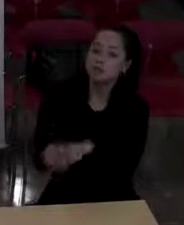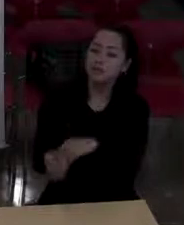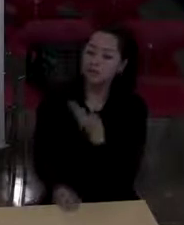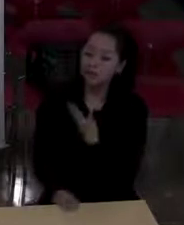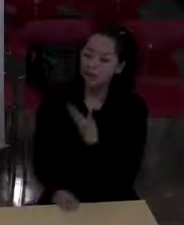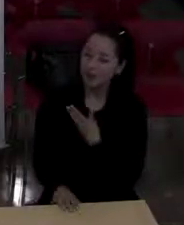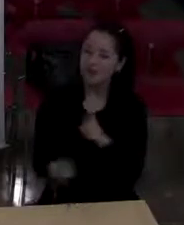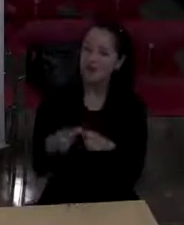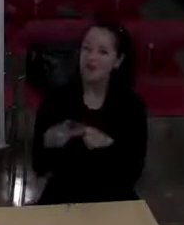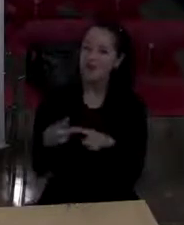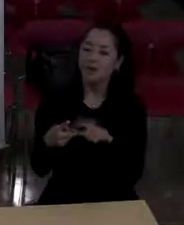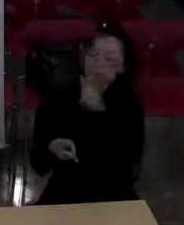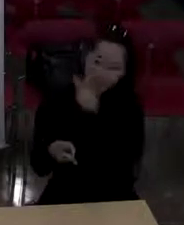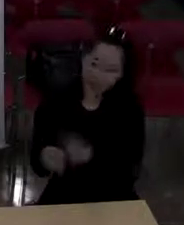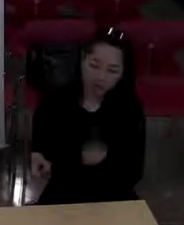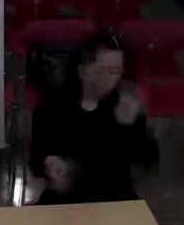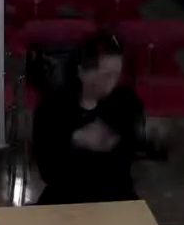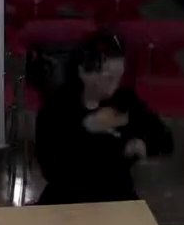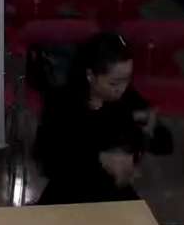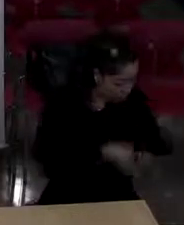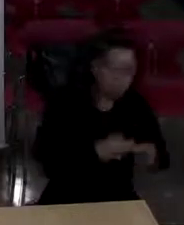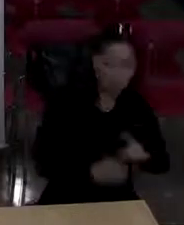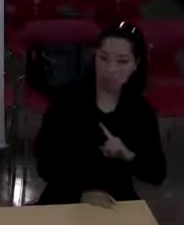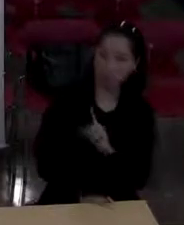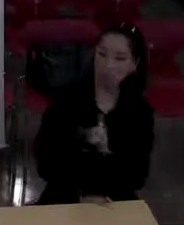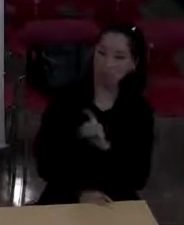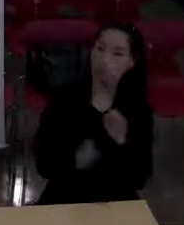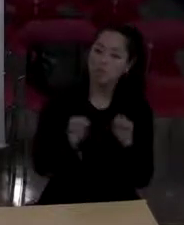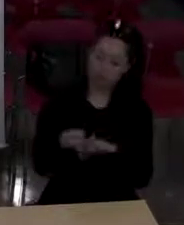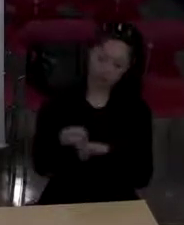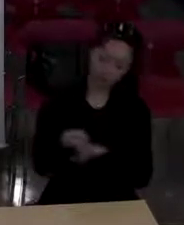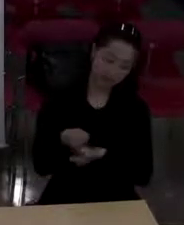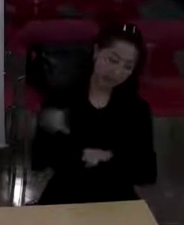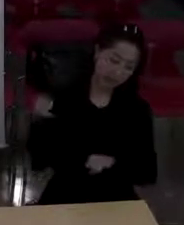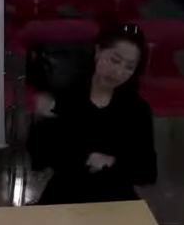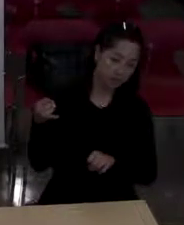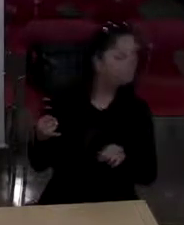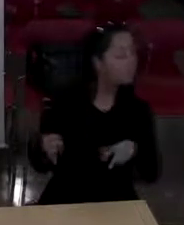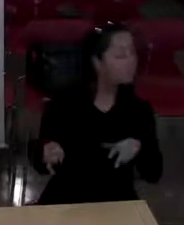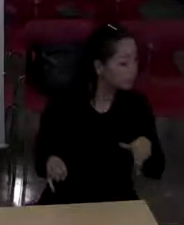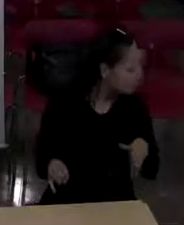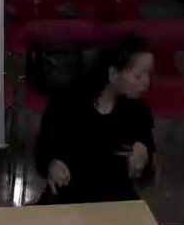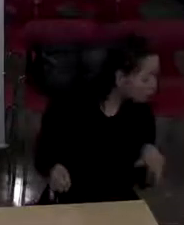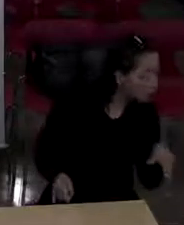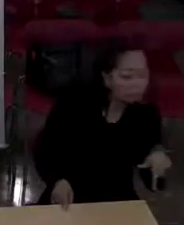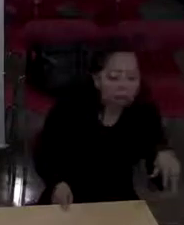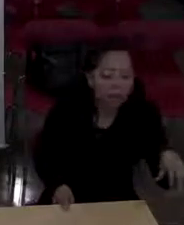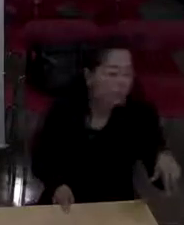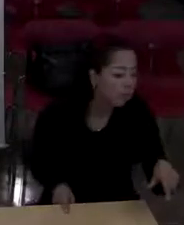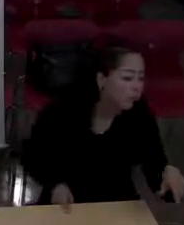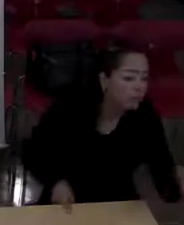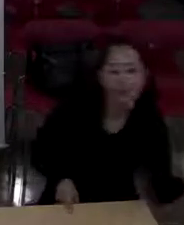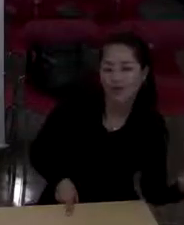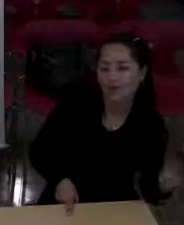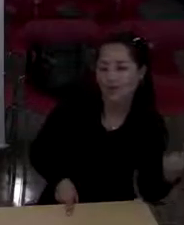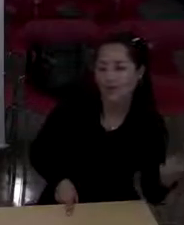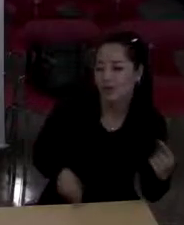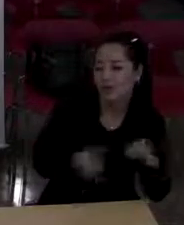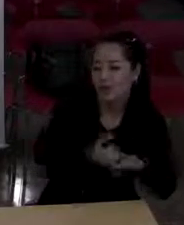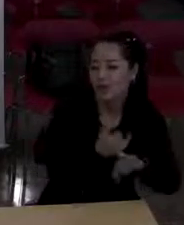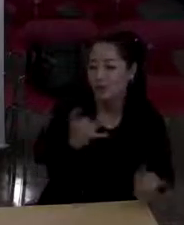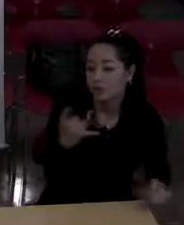las personas que están tan cerca de él, sino ya puede empezar a resolver sus conflictos. Ahí la importancia también que los padres